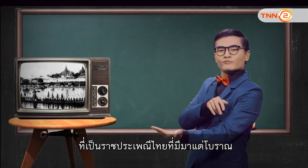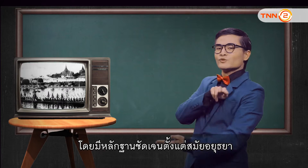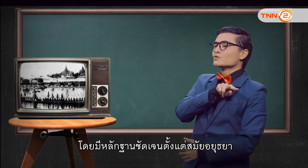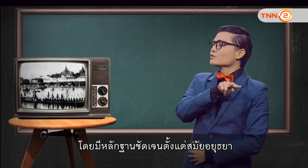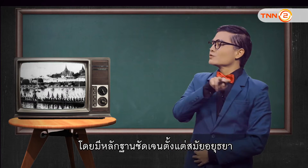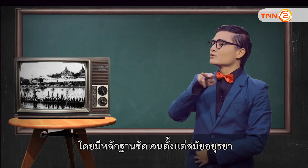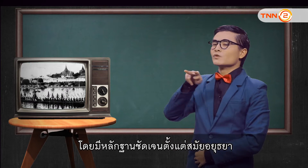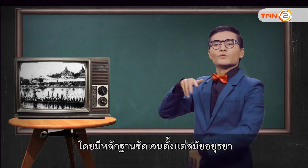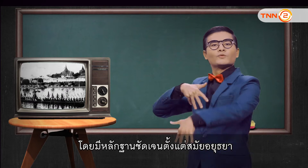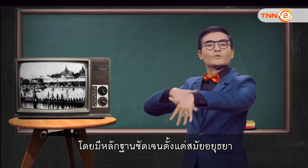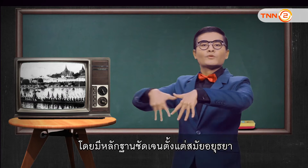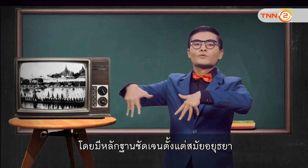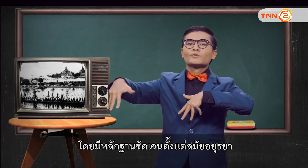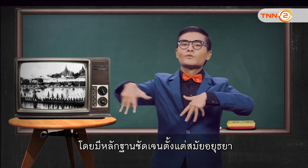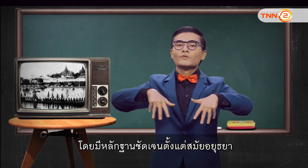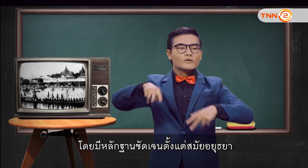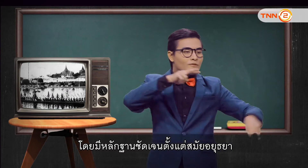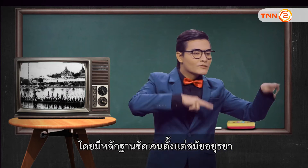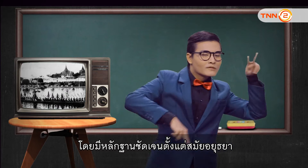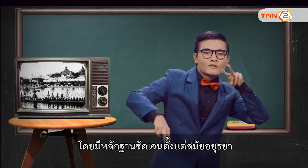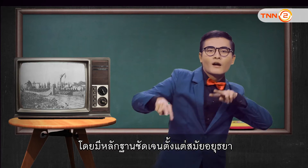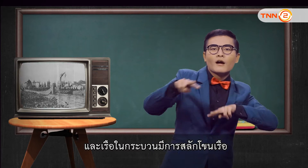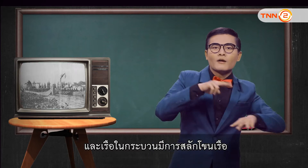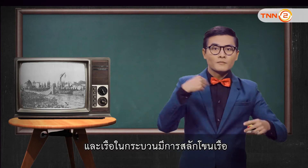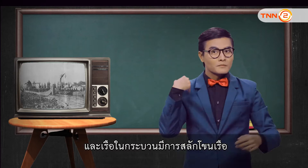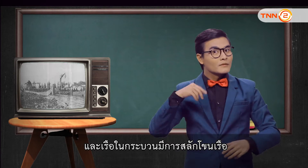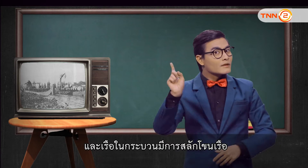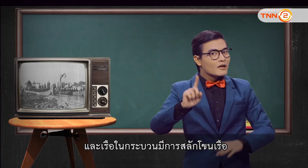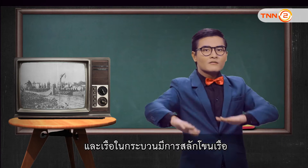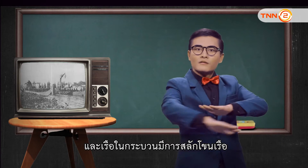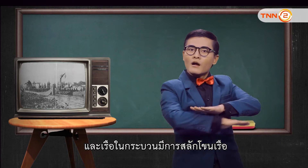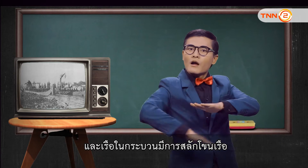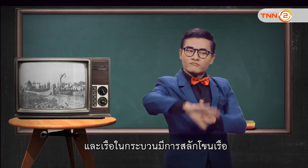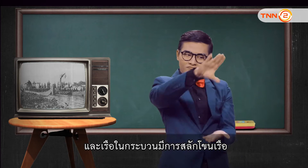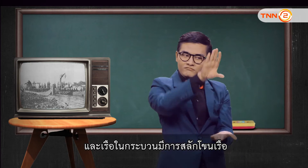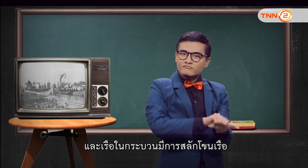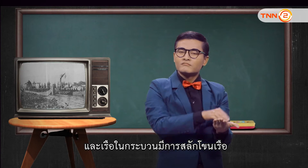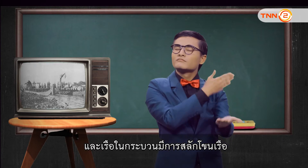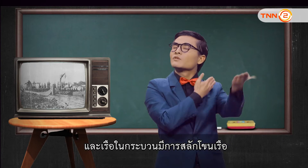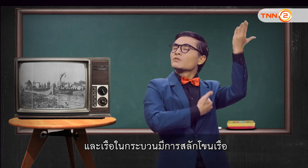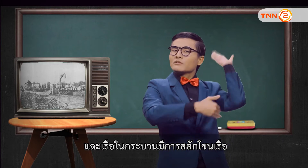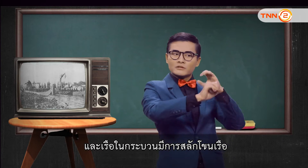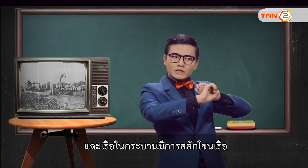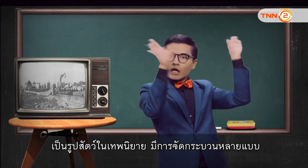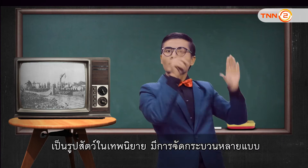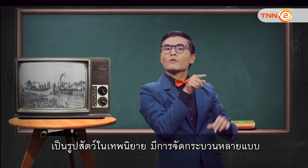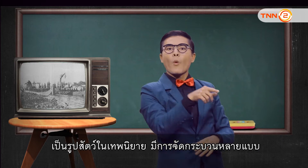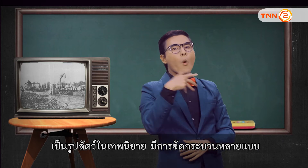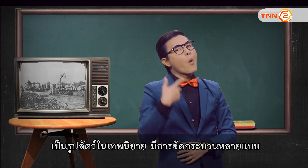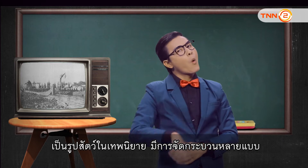โดยมีหลักฐานชัดเจนตั้งแต่สมัยอยุธยาและเรือในขบวนมีการสลักโขนเรือเป็นรูปสัตว์ในเทพนิ